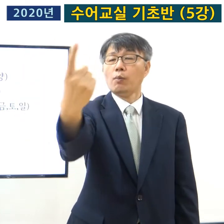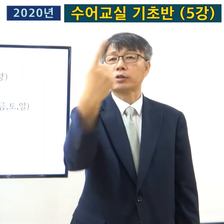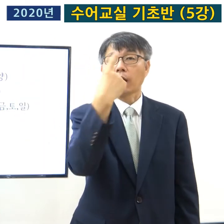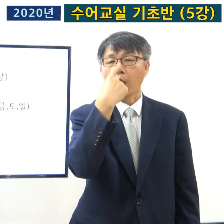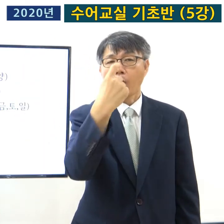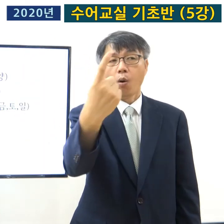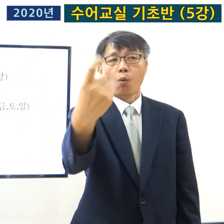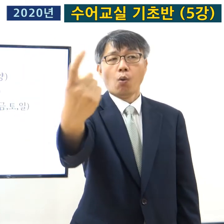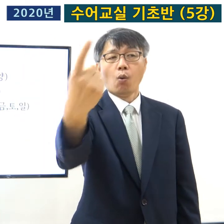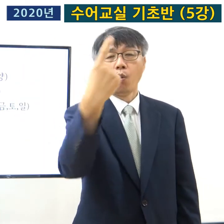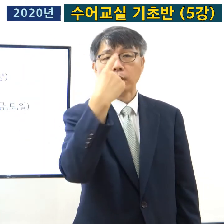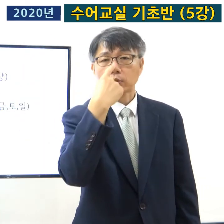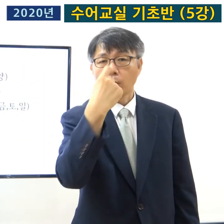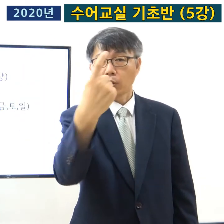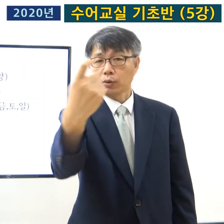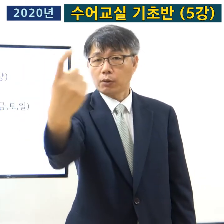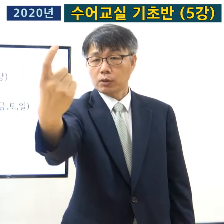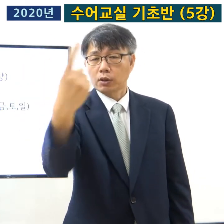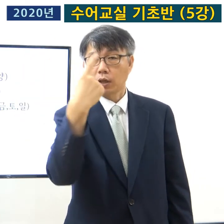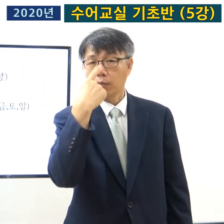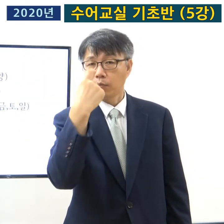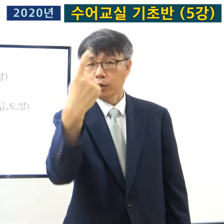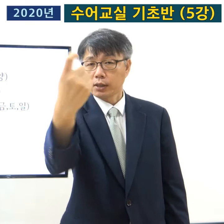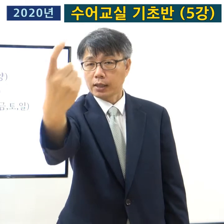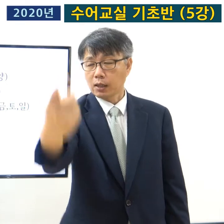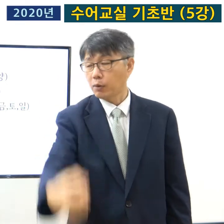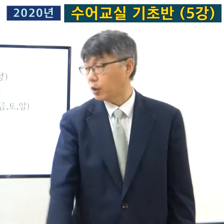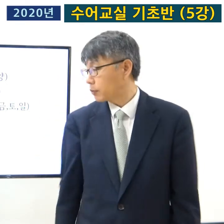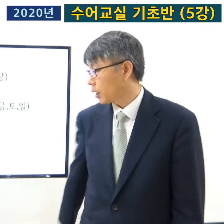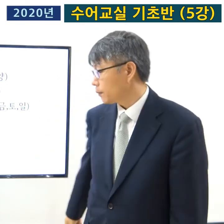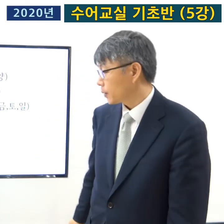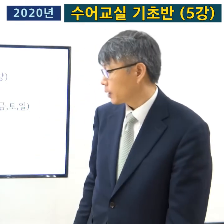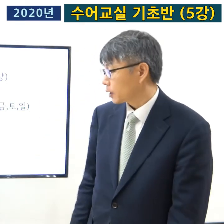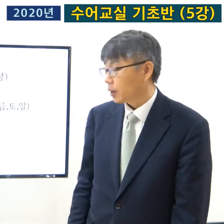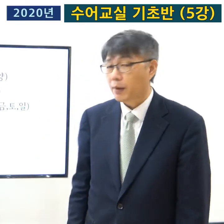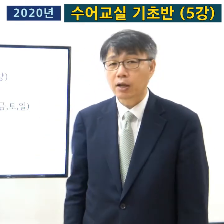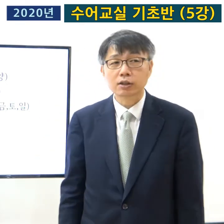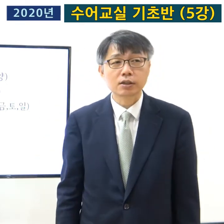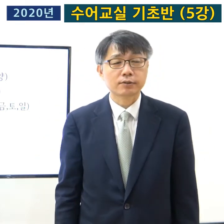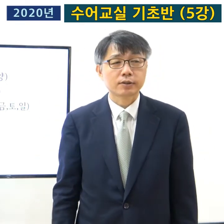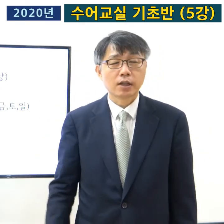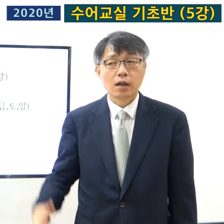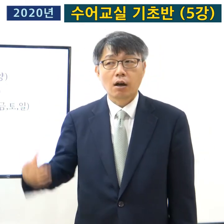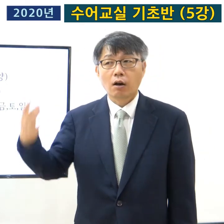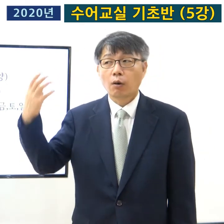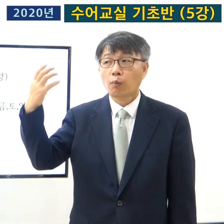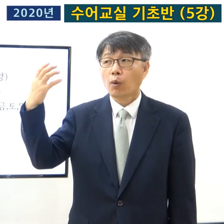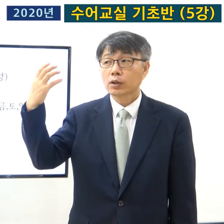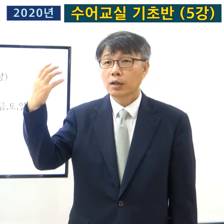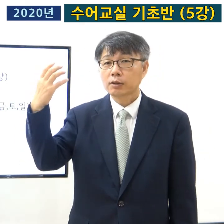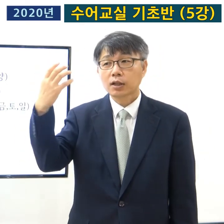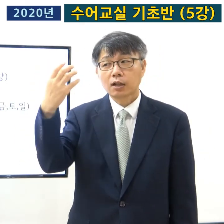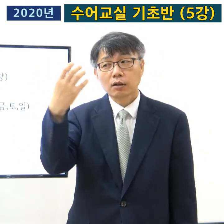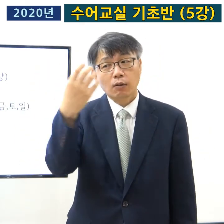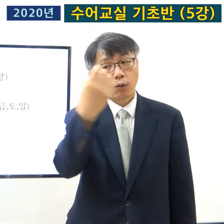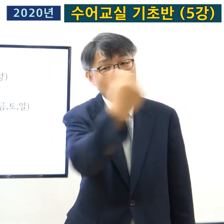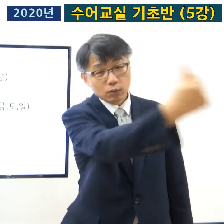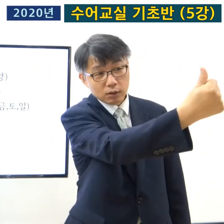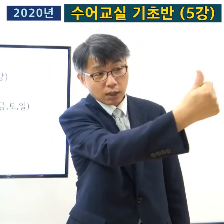멋있다. 오 멋있어 이렇게 멋있다 이렇게 표현합니다. 그 다음 매력은 사람이 지나가는데 이렇게 딱